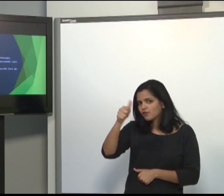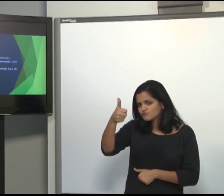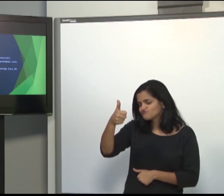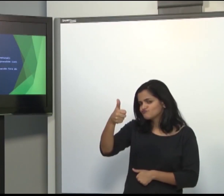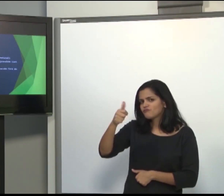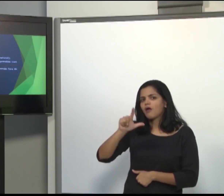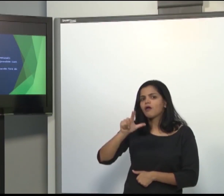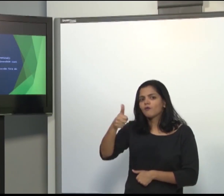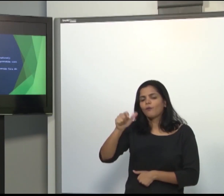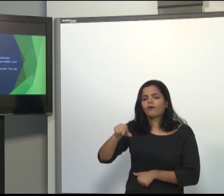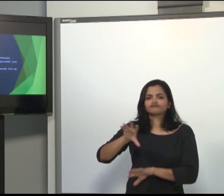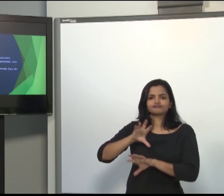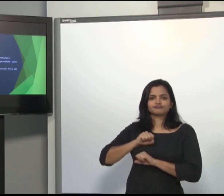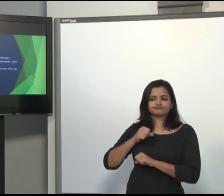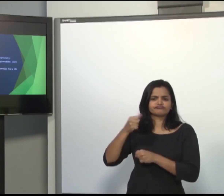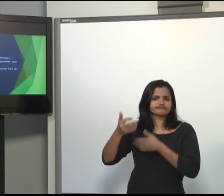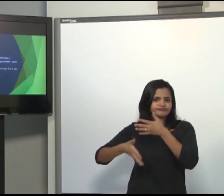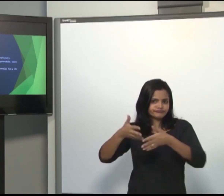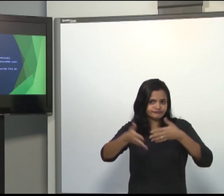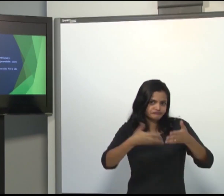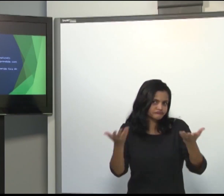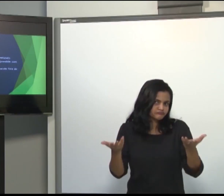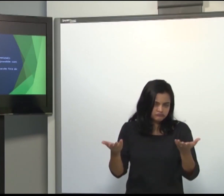a aquisição. Por exemplo, em língua de sinais.